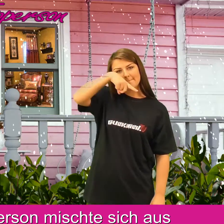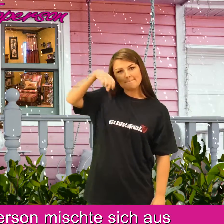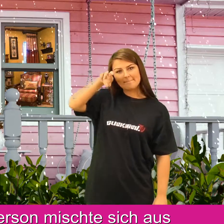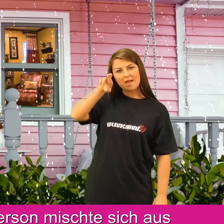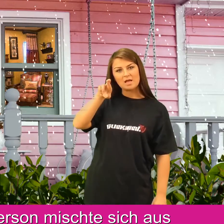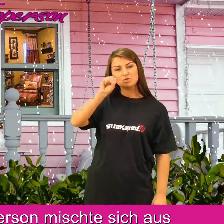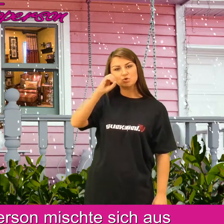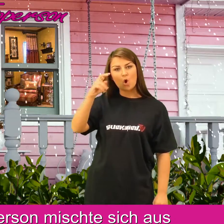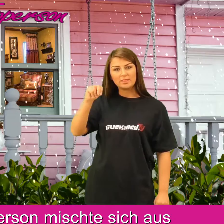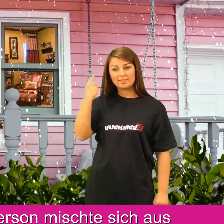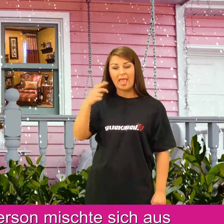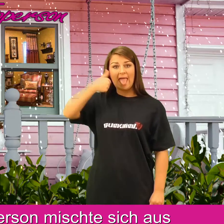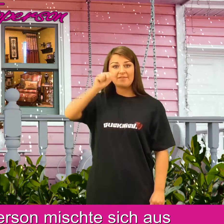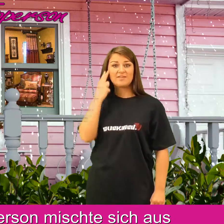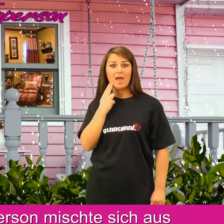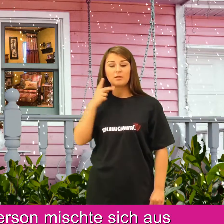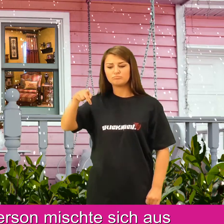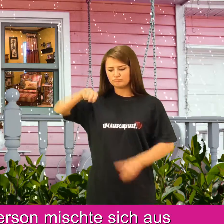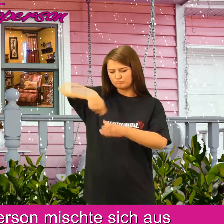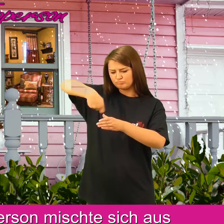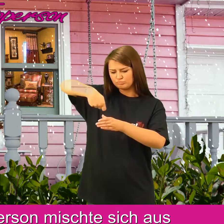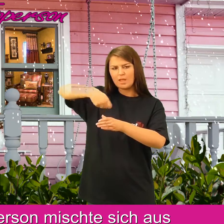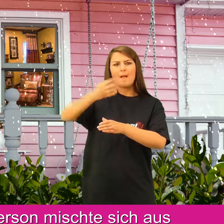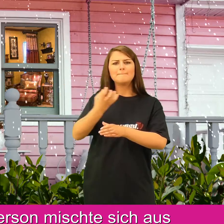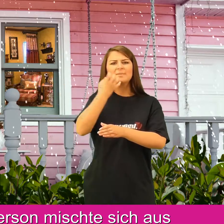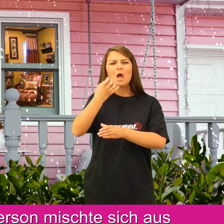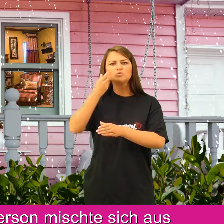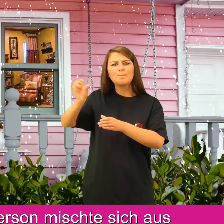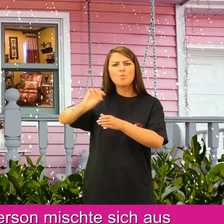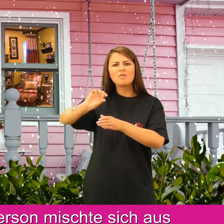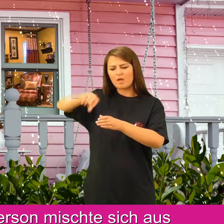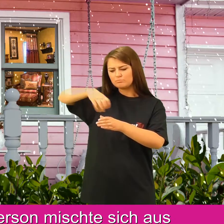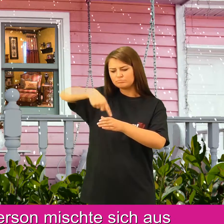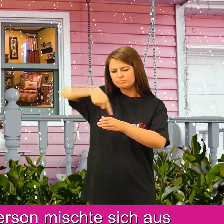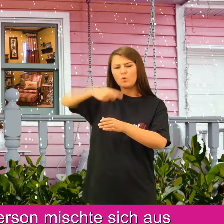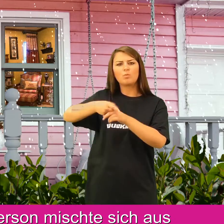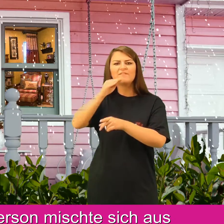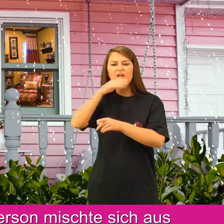Der 11-jährige Frank Epperson mischte sich aus Brausepulver und Wasser ein Glas Limonade.